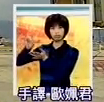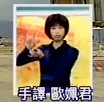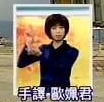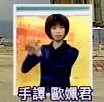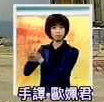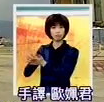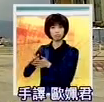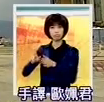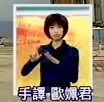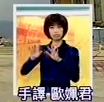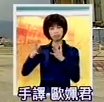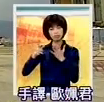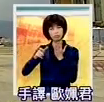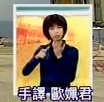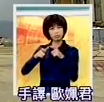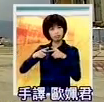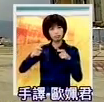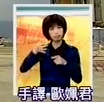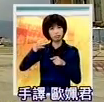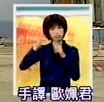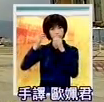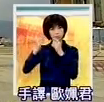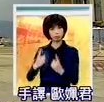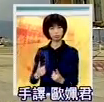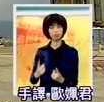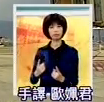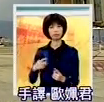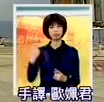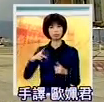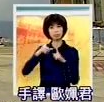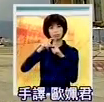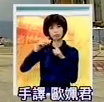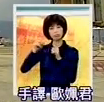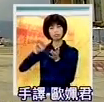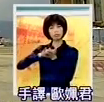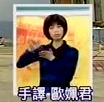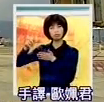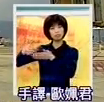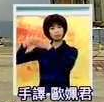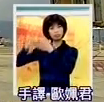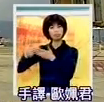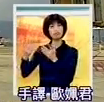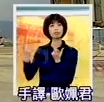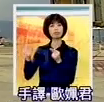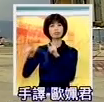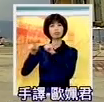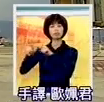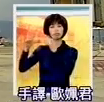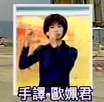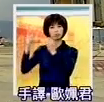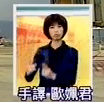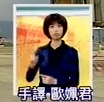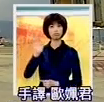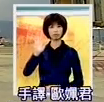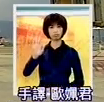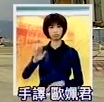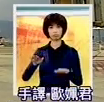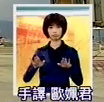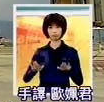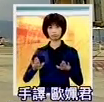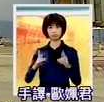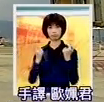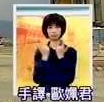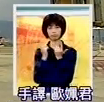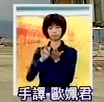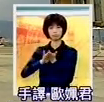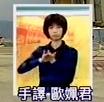稍有降价的状况。另外呢，在团费的部分呢，也整个有下降的情况。今天这个台